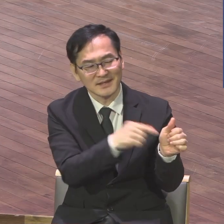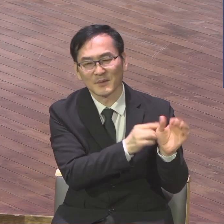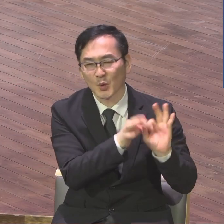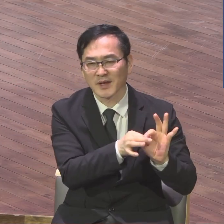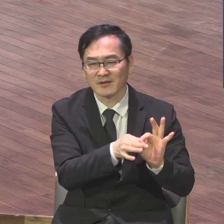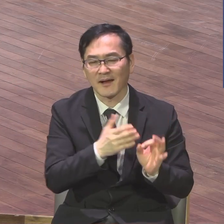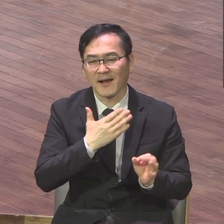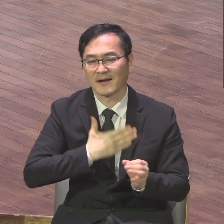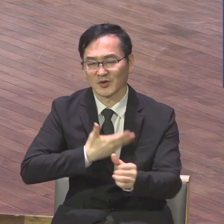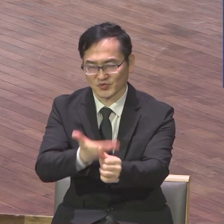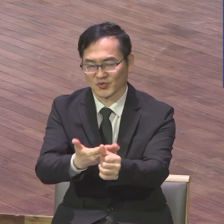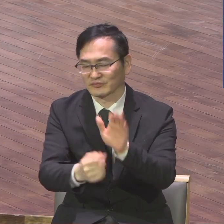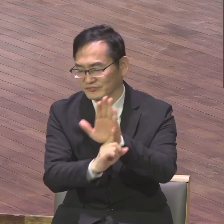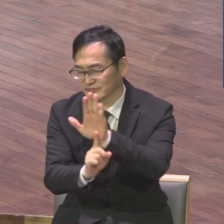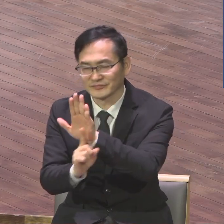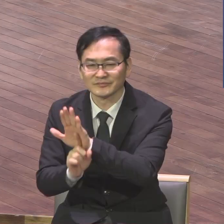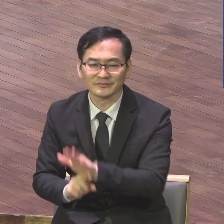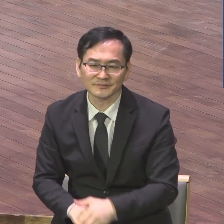거예요.